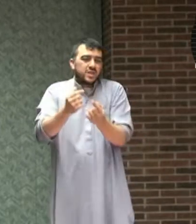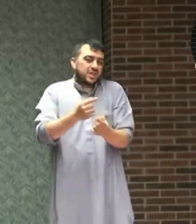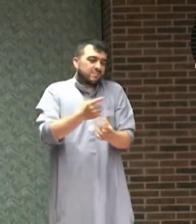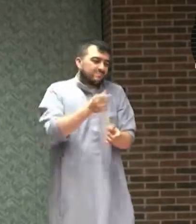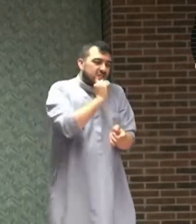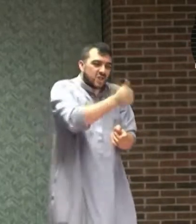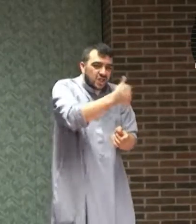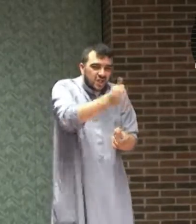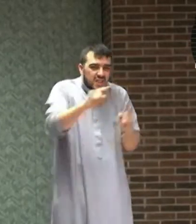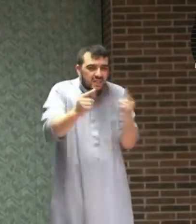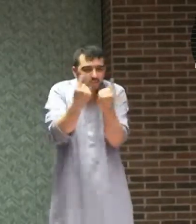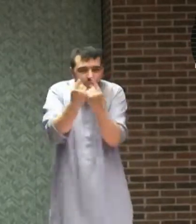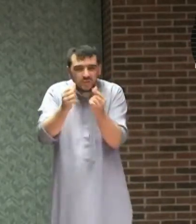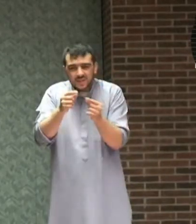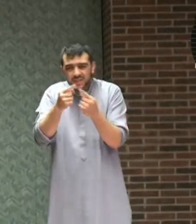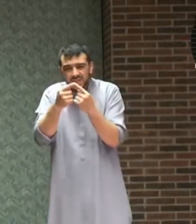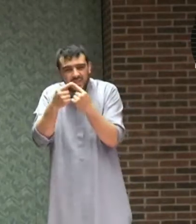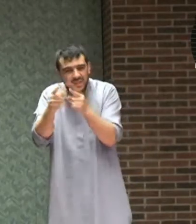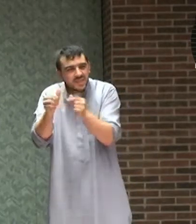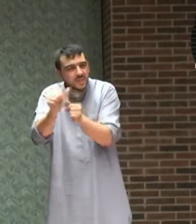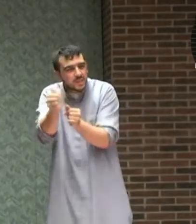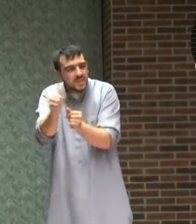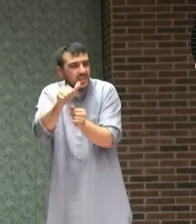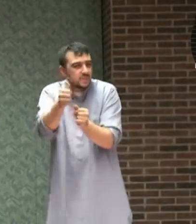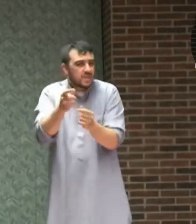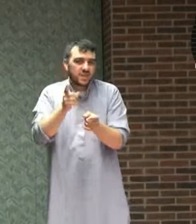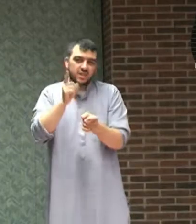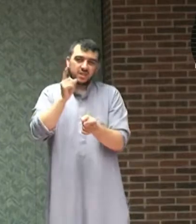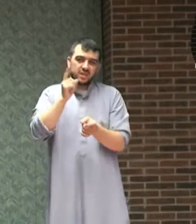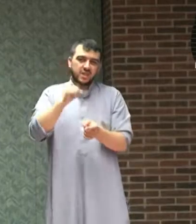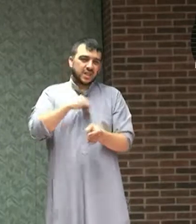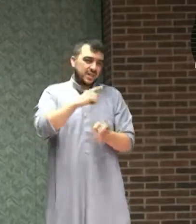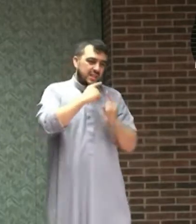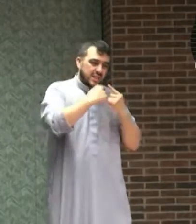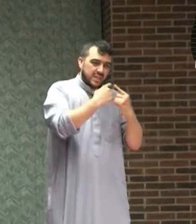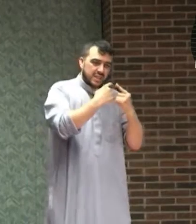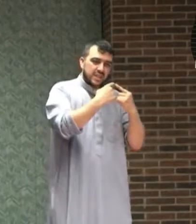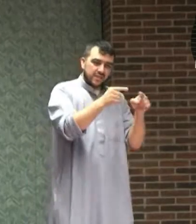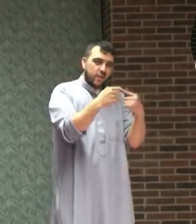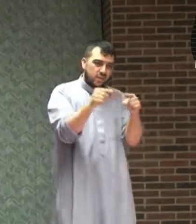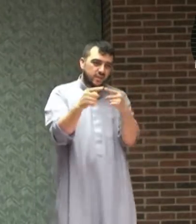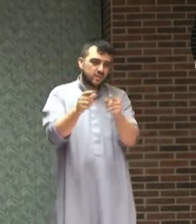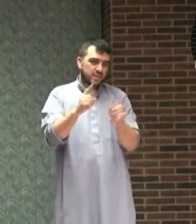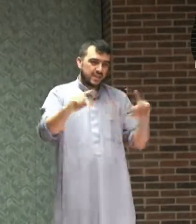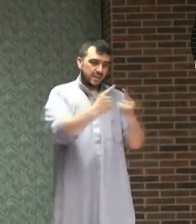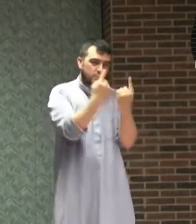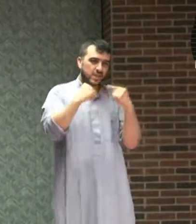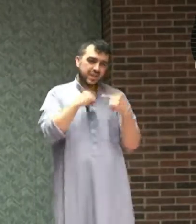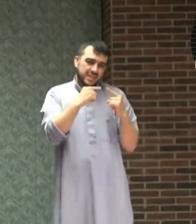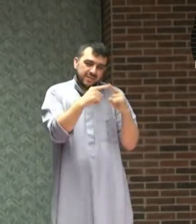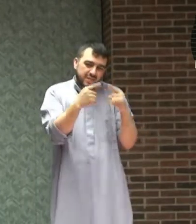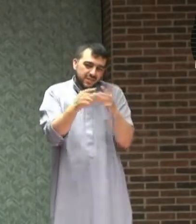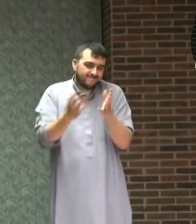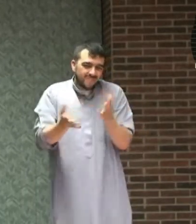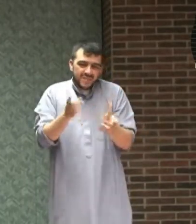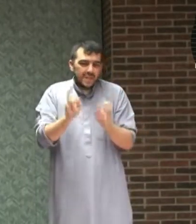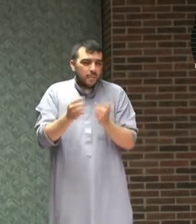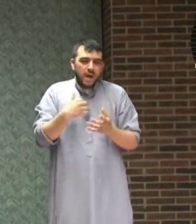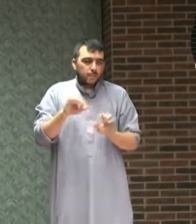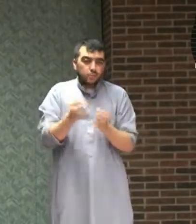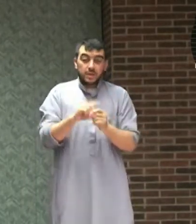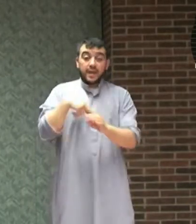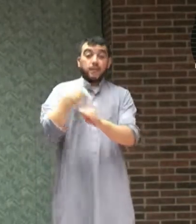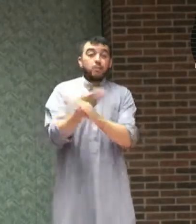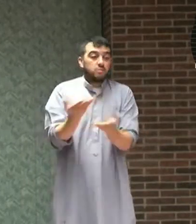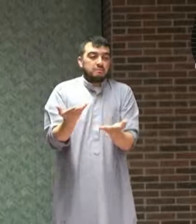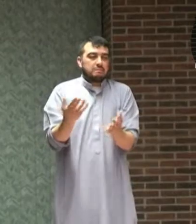faire ça. Évidemment, chaque conflit doit avoir une médiation particulière. Yani, selon sa nature, selon